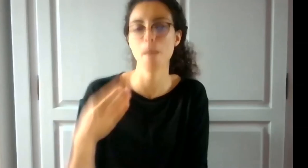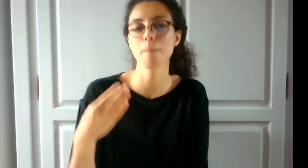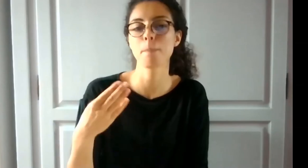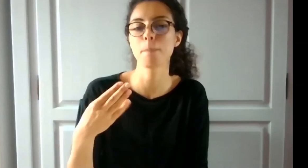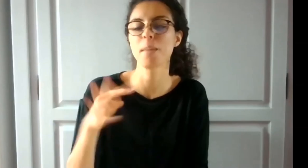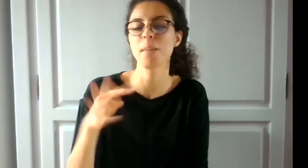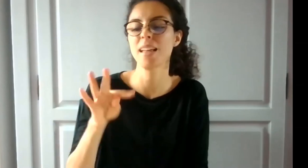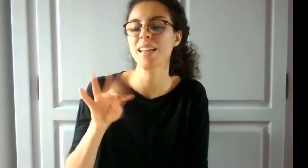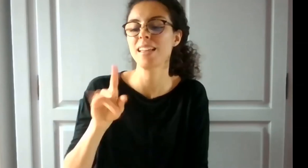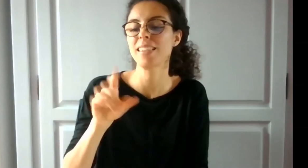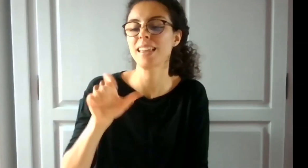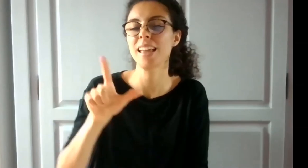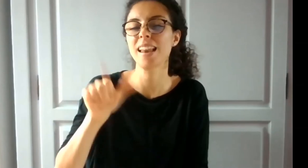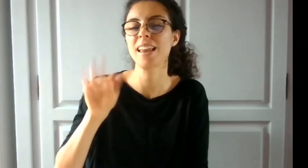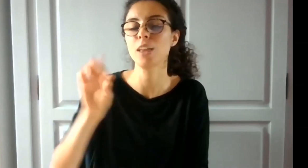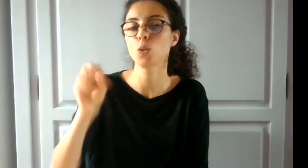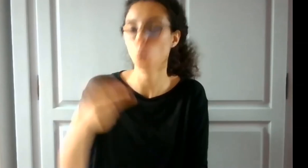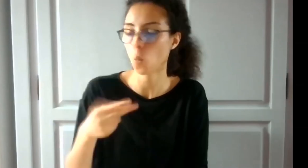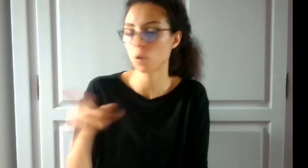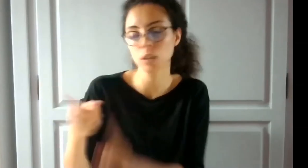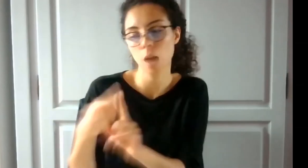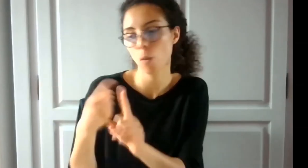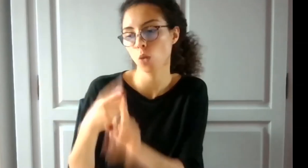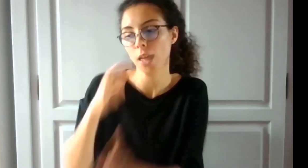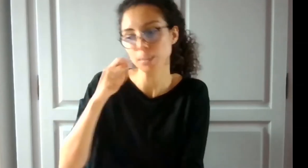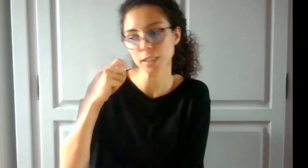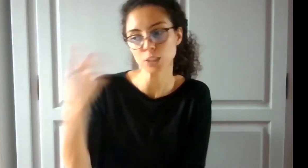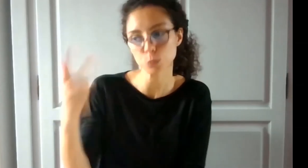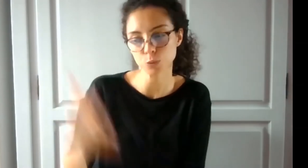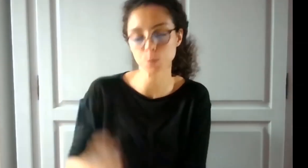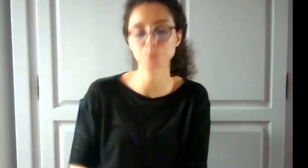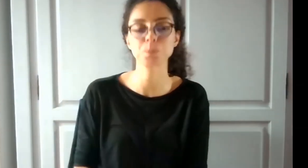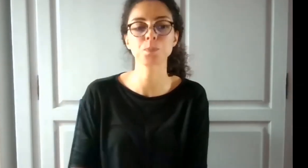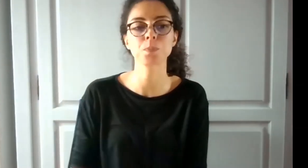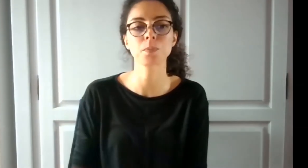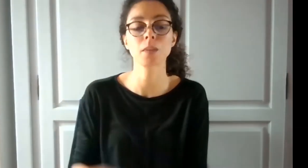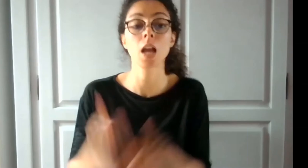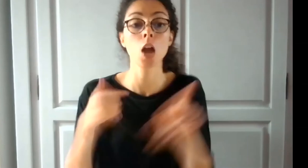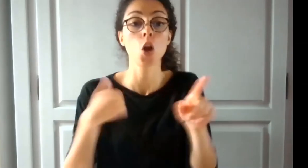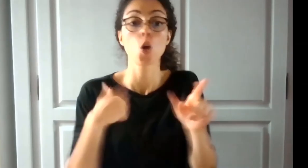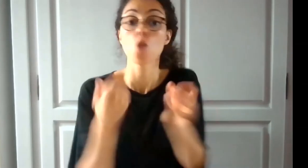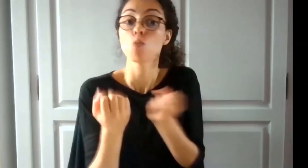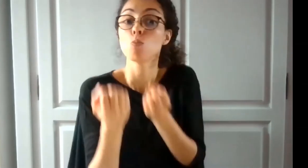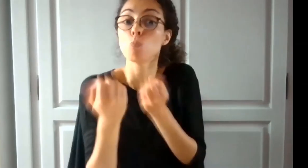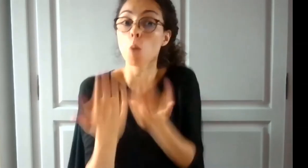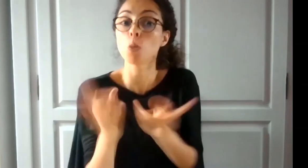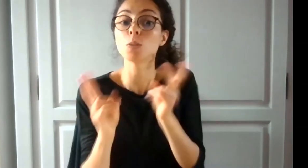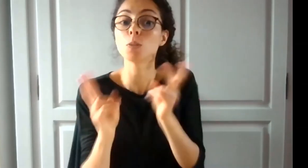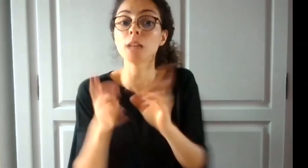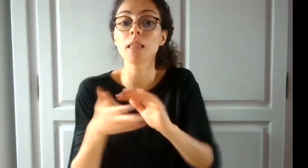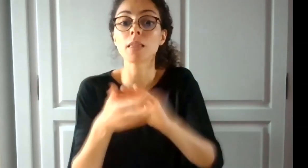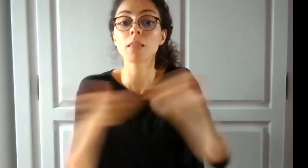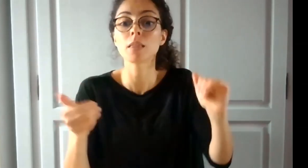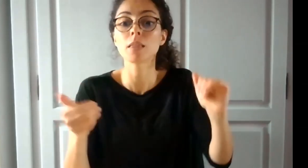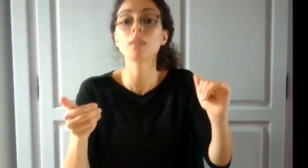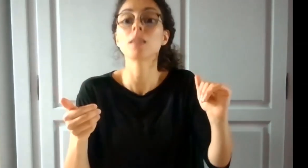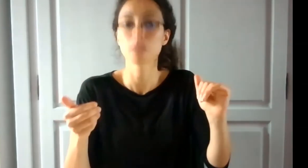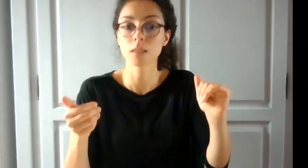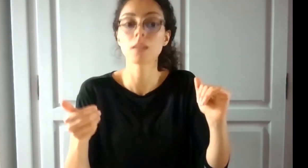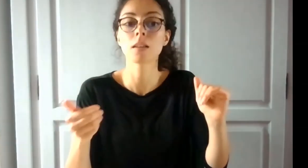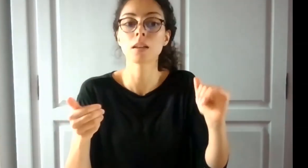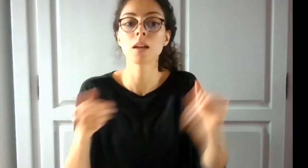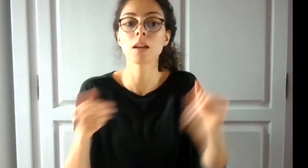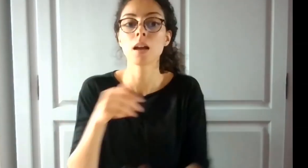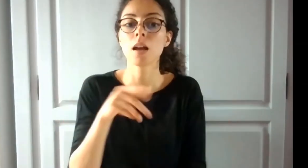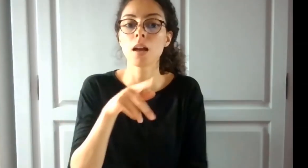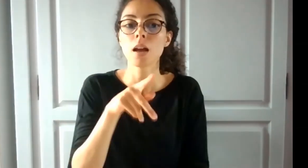Téléthon sur ce sujet est extrêmement importante. Je vous propose maintenant de passer la parole à Pascal Anglade pour avoir